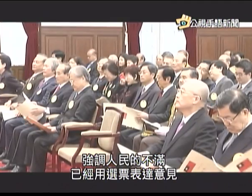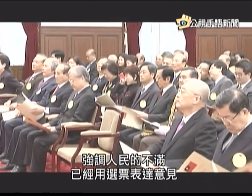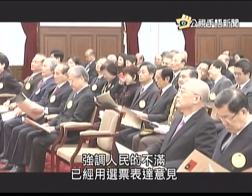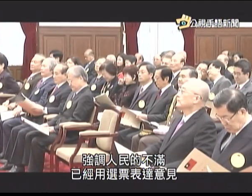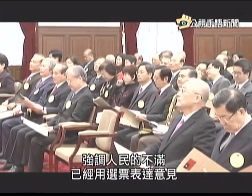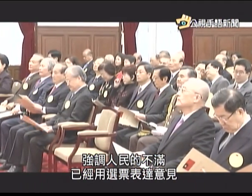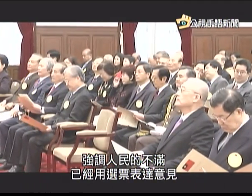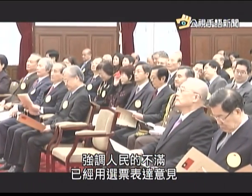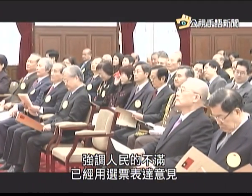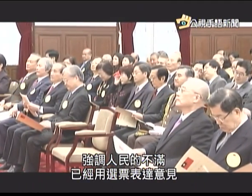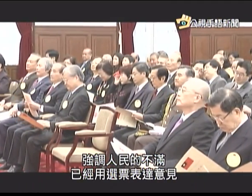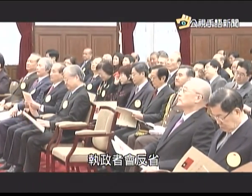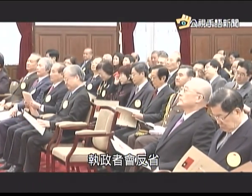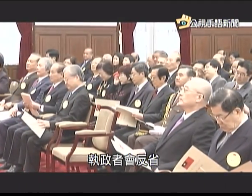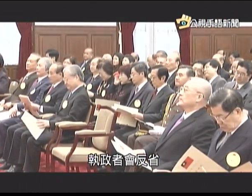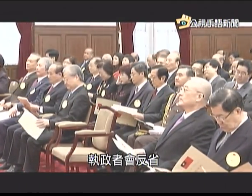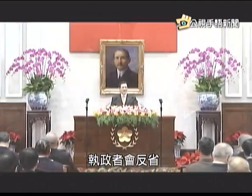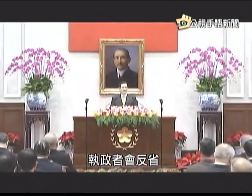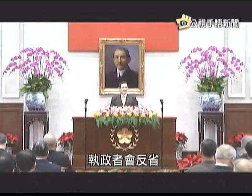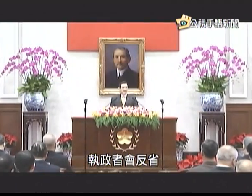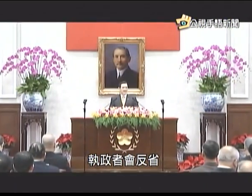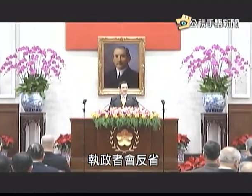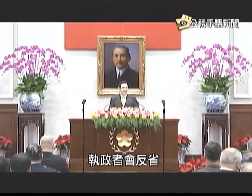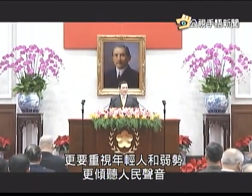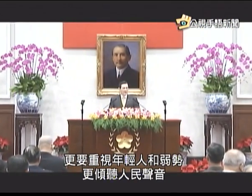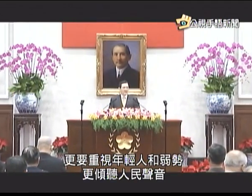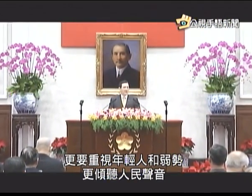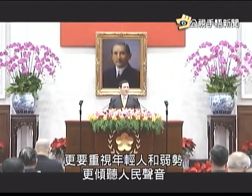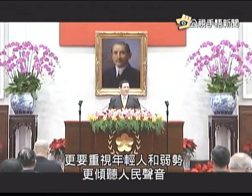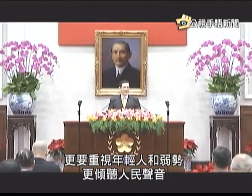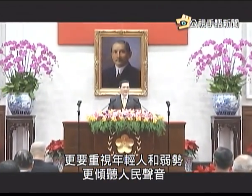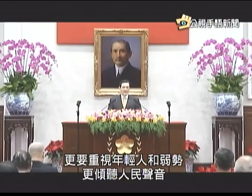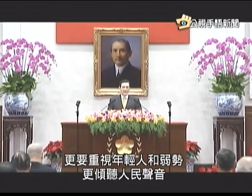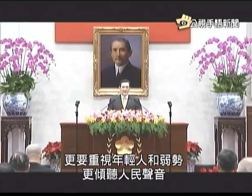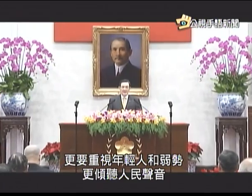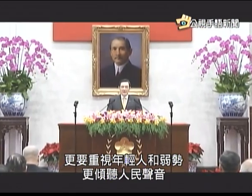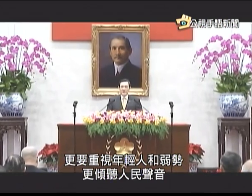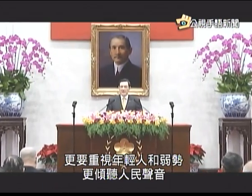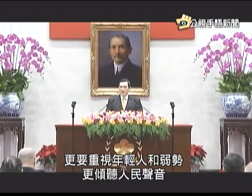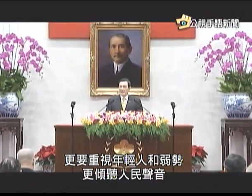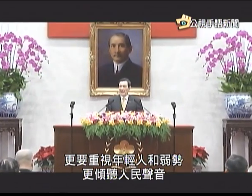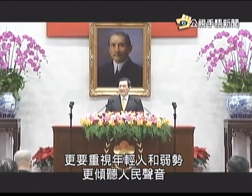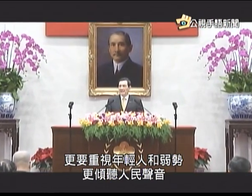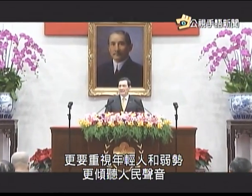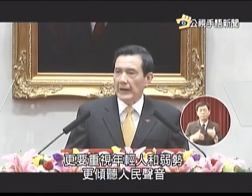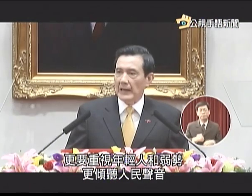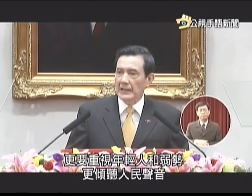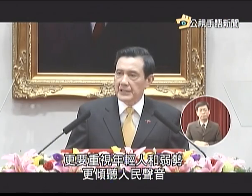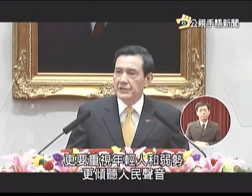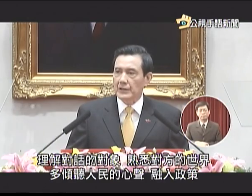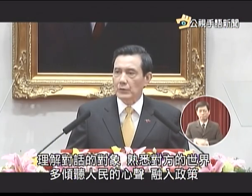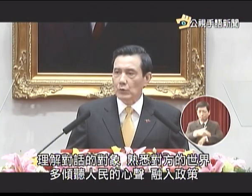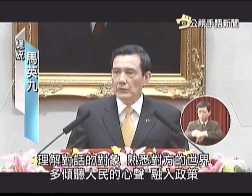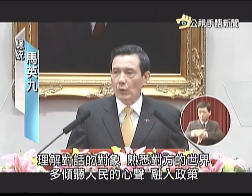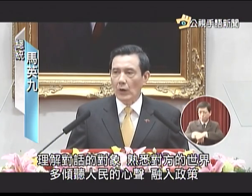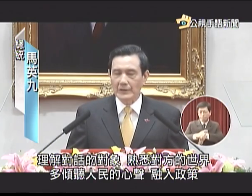票表达意见，执政者会反省，更要重视年轻人和弱势，更倾听人民的声音， 理解对话的对